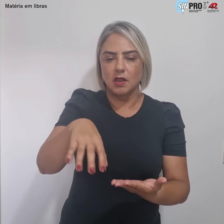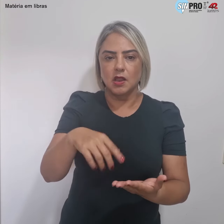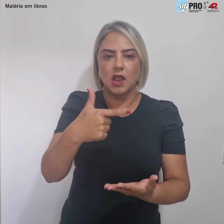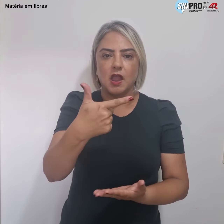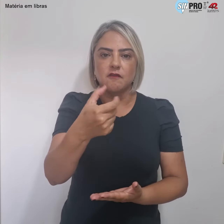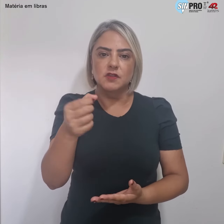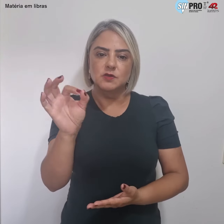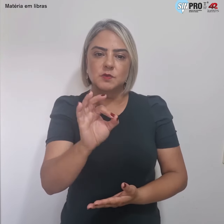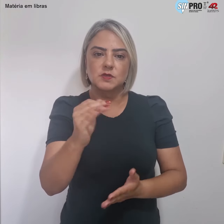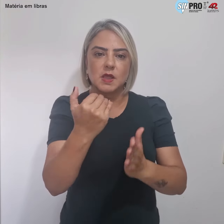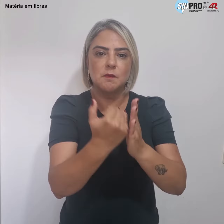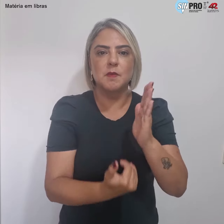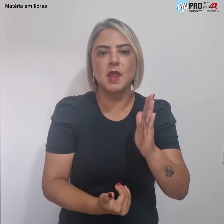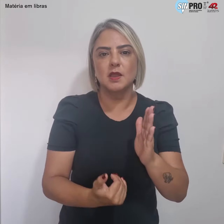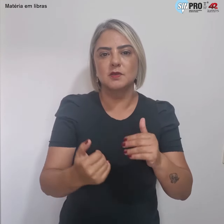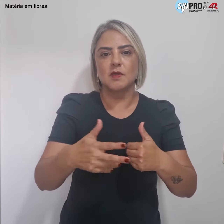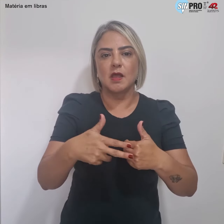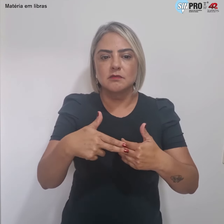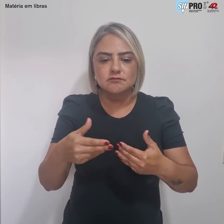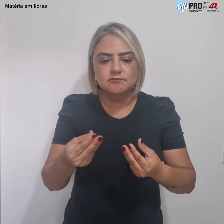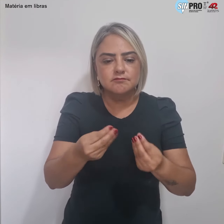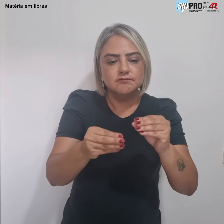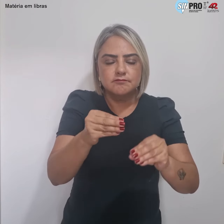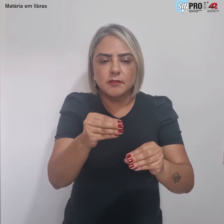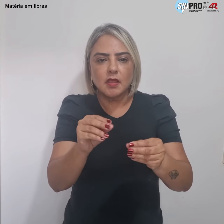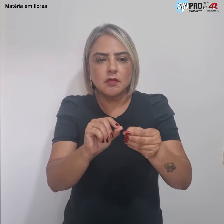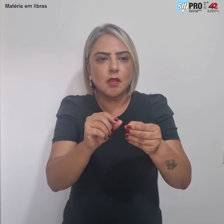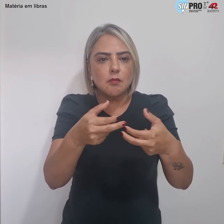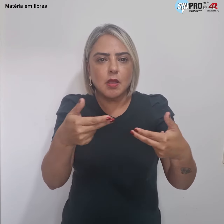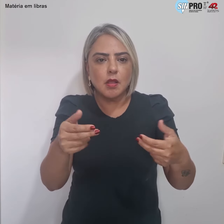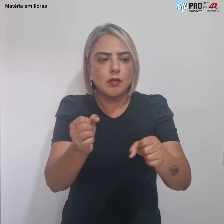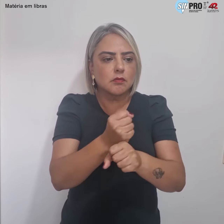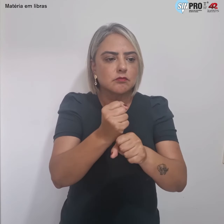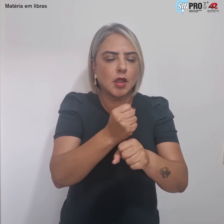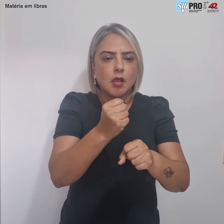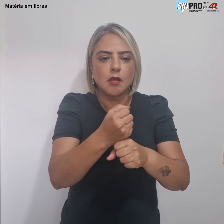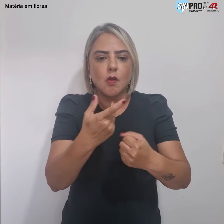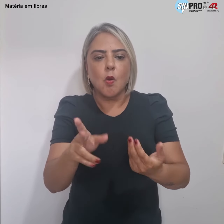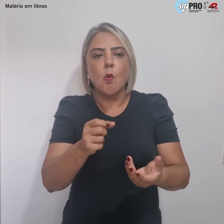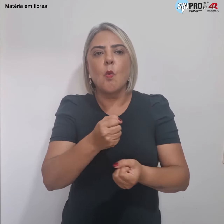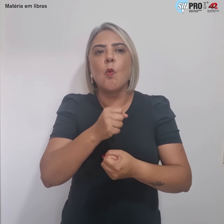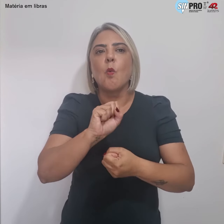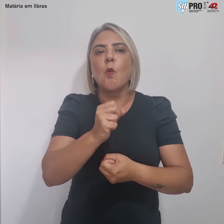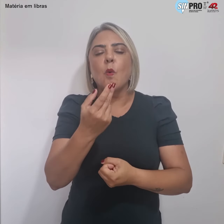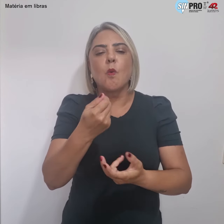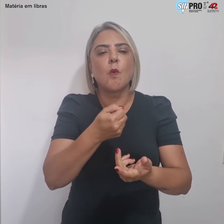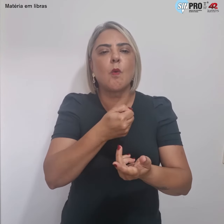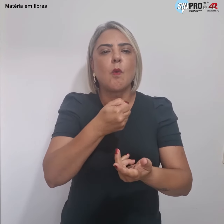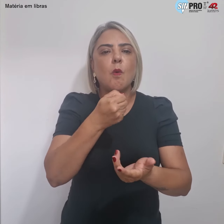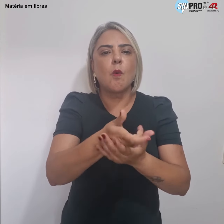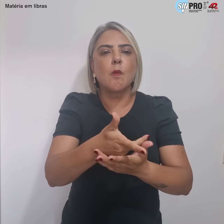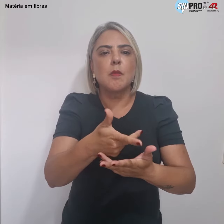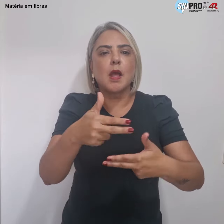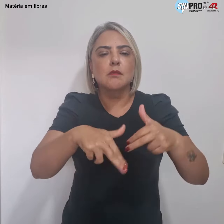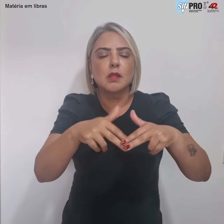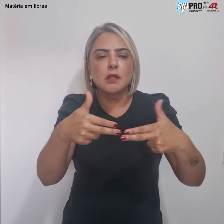menos verba para promoverem pequenas reformas ou adquirirem equipamentos e materiais pedagógicos.